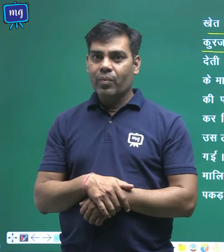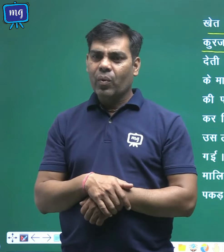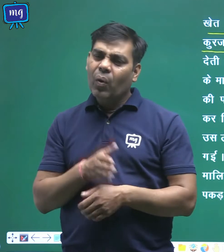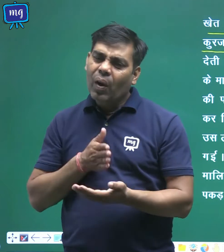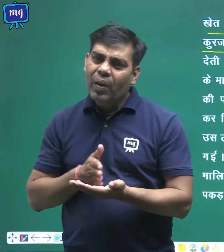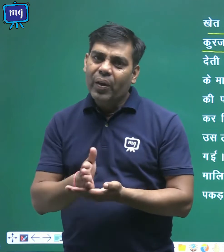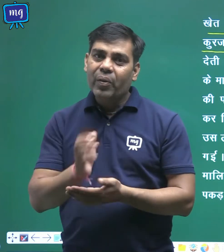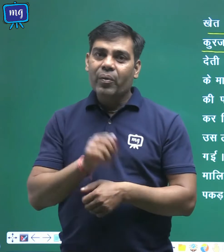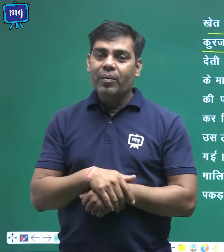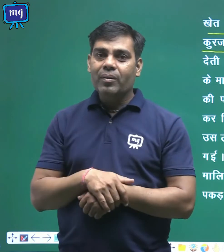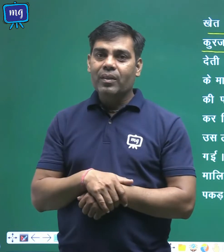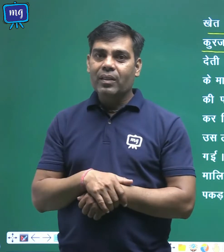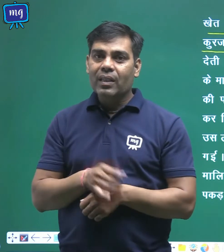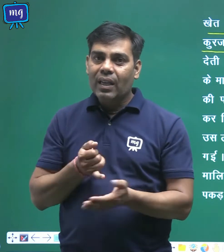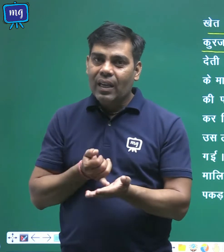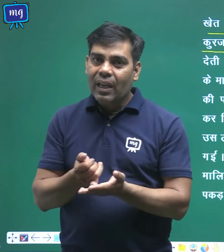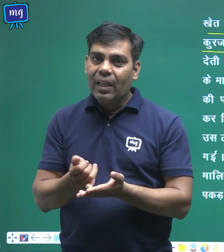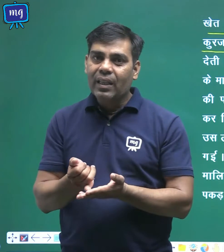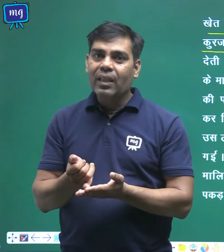हमेशा खेत को